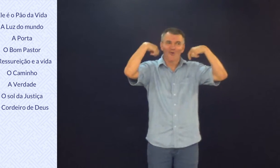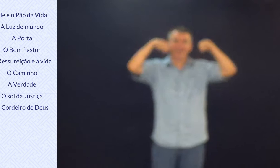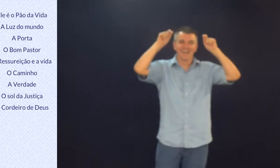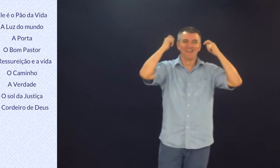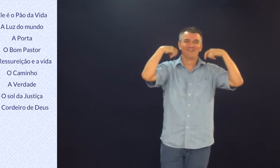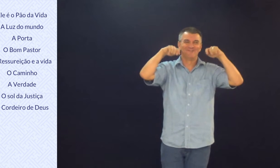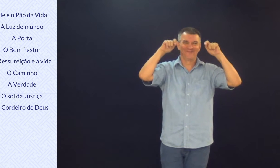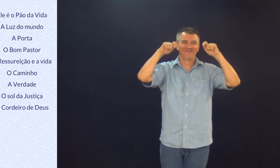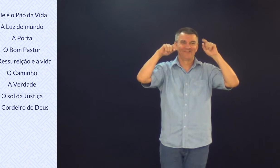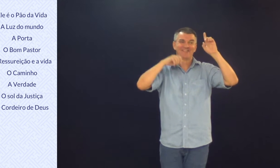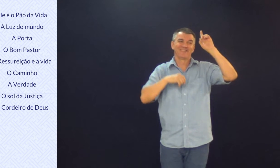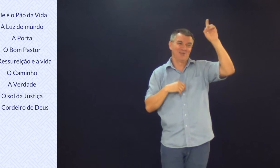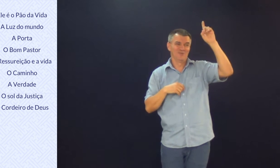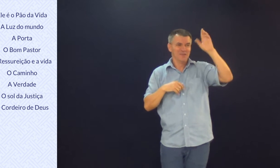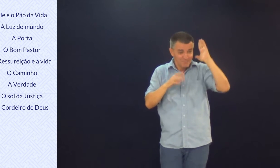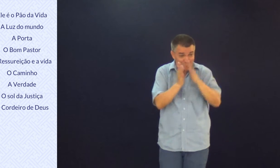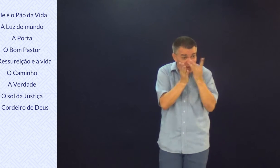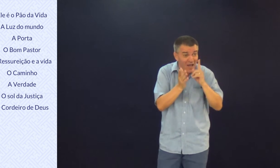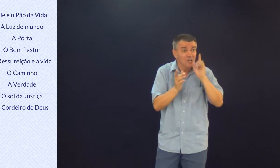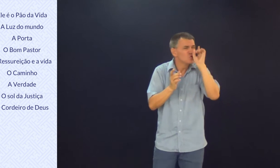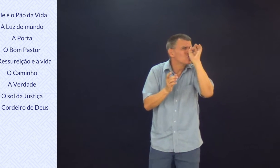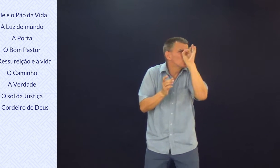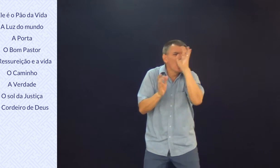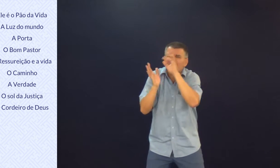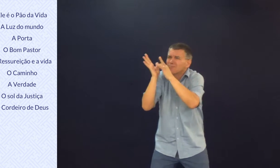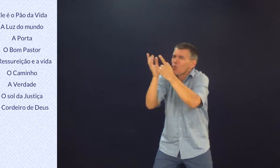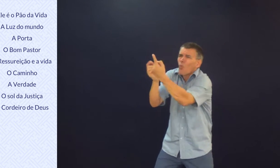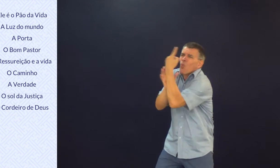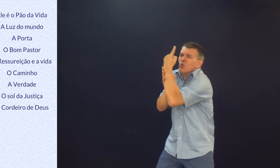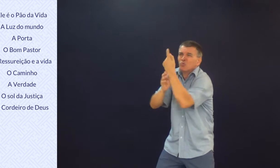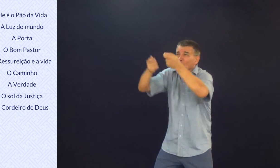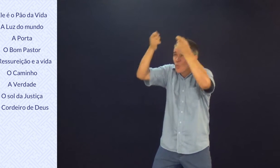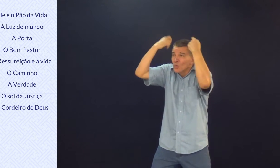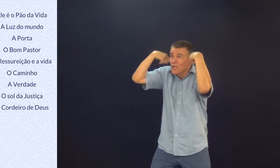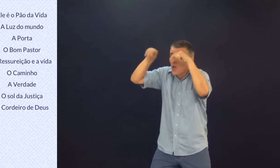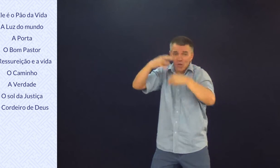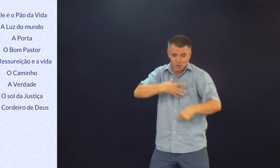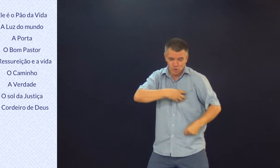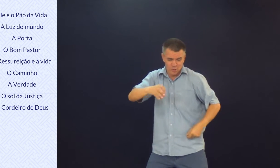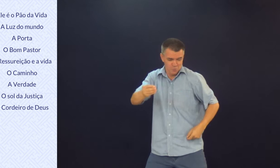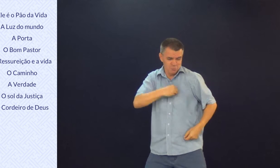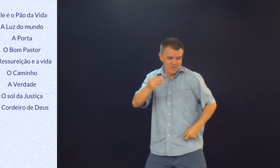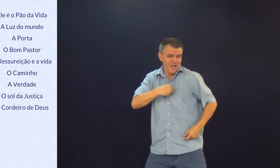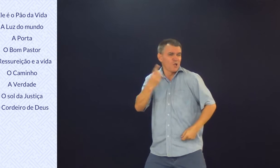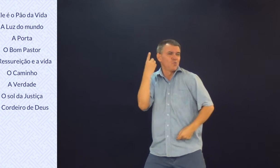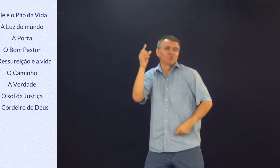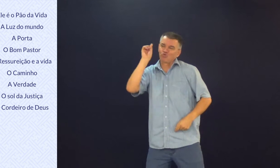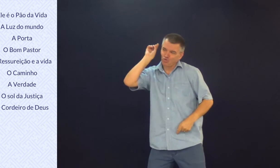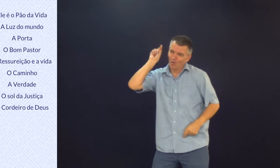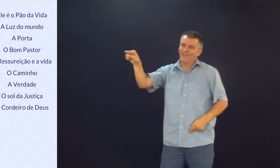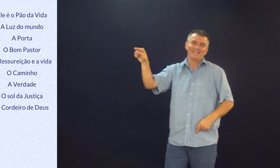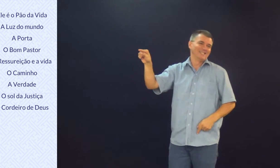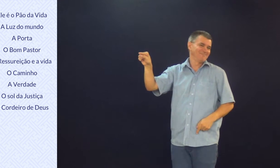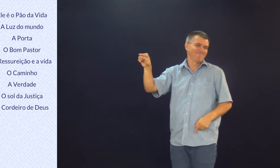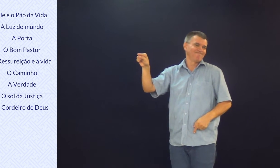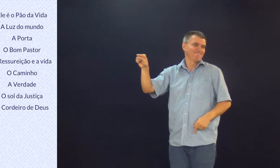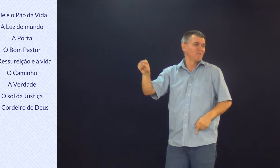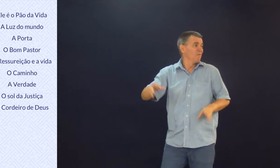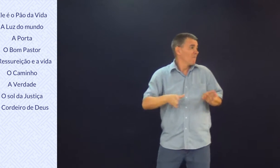jesus é o cordeiro de deus o próprio deus diz que ele é único e